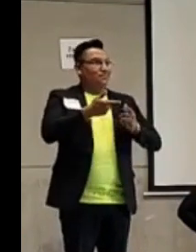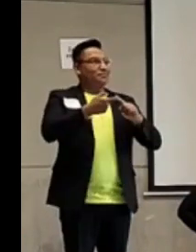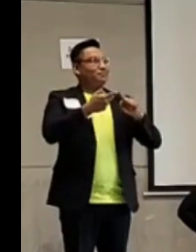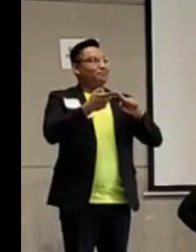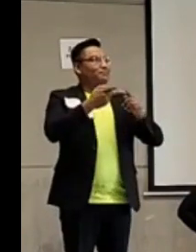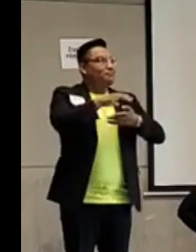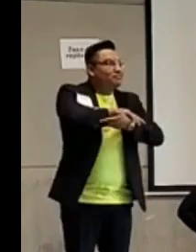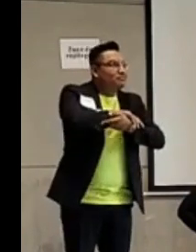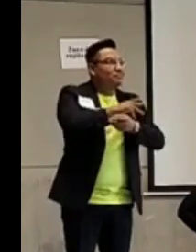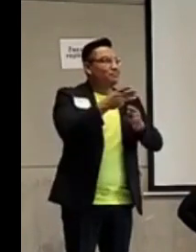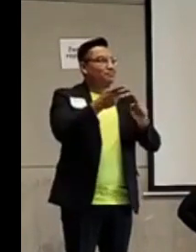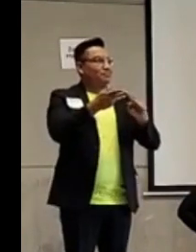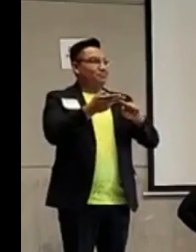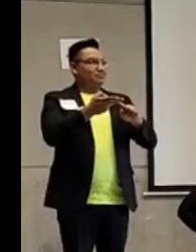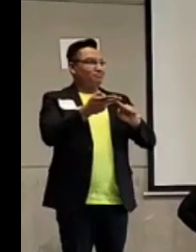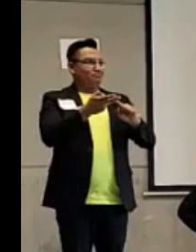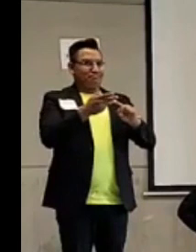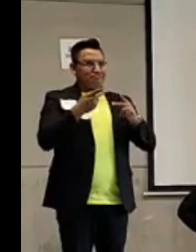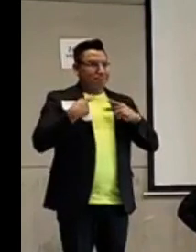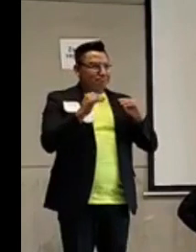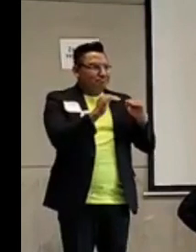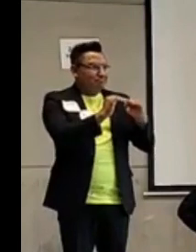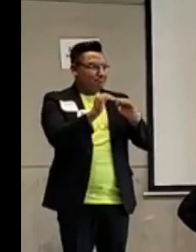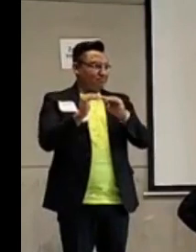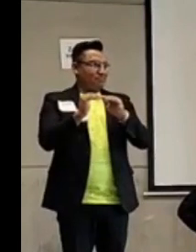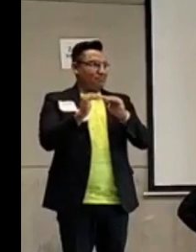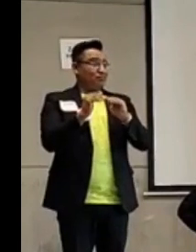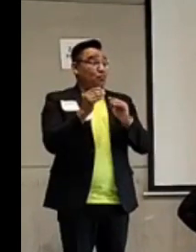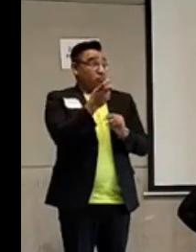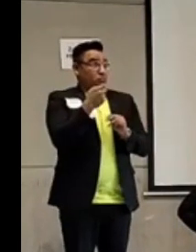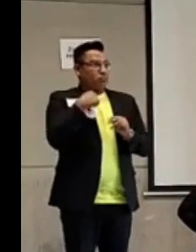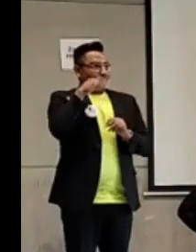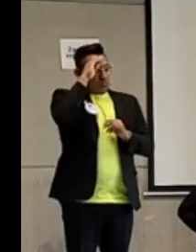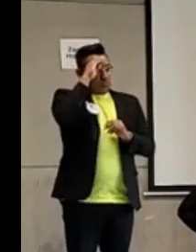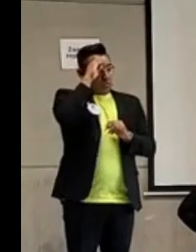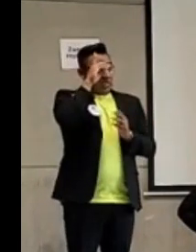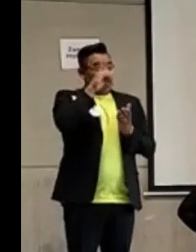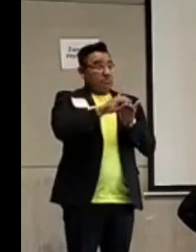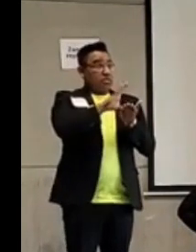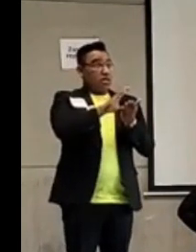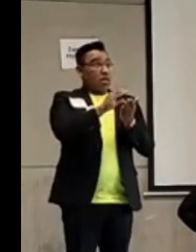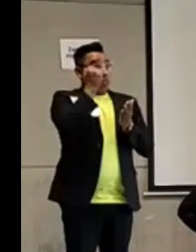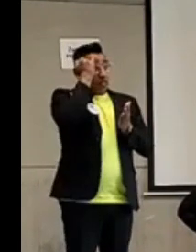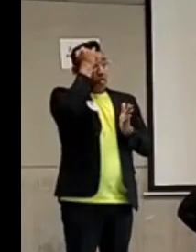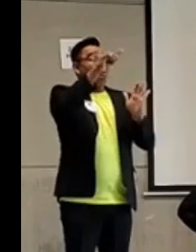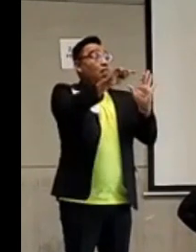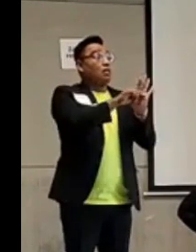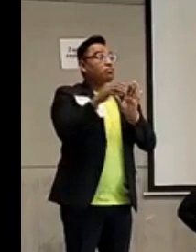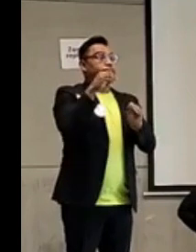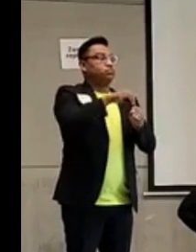más entre iguales sin que la discapacidad estigmatice tanto a quien vive con ella